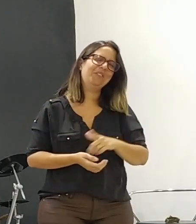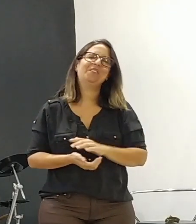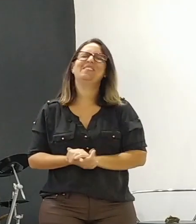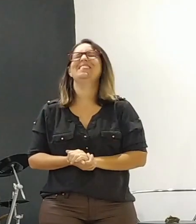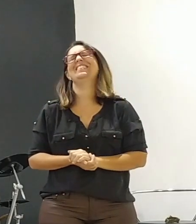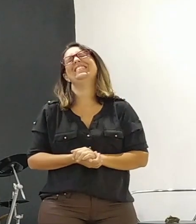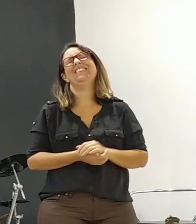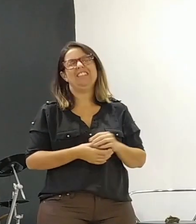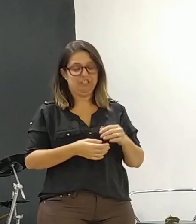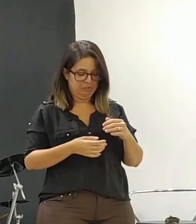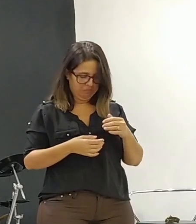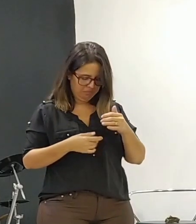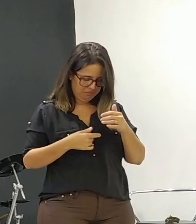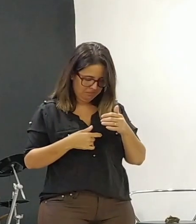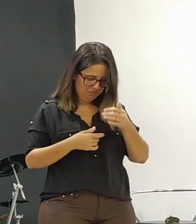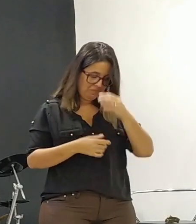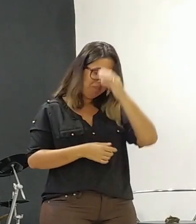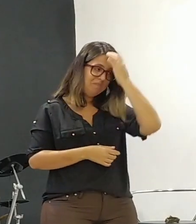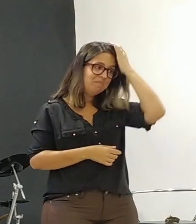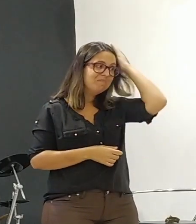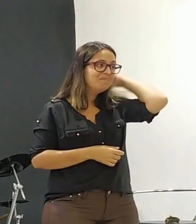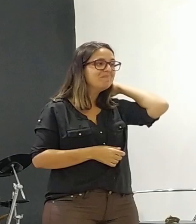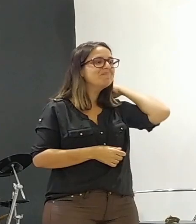repetindo. Né, irmão Pedro?